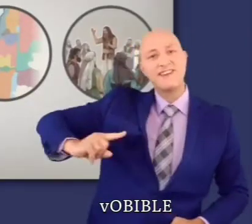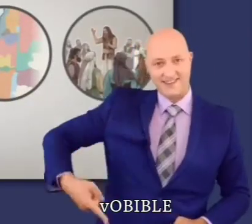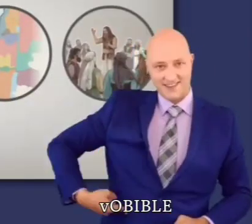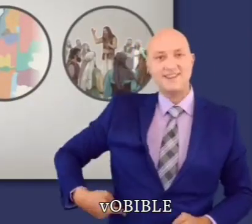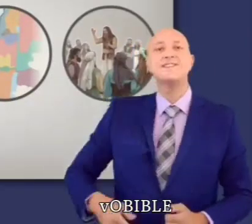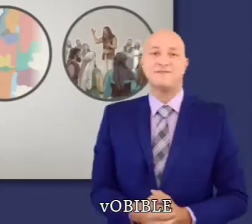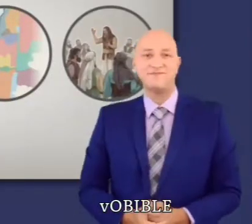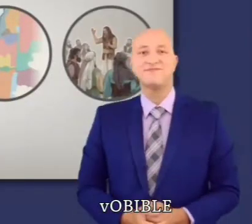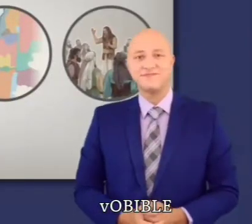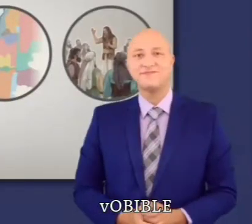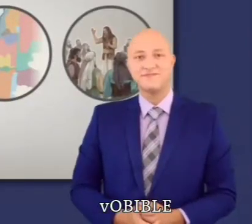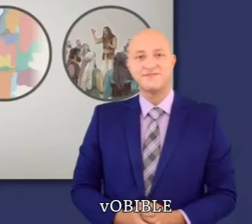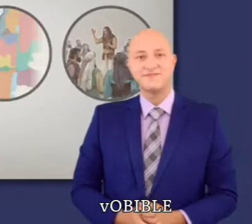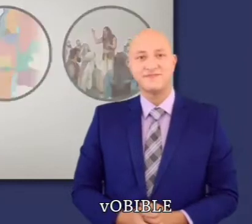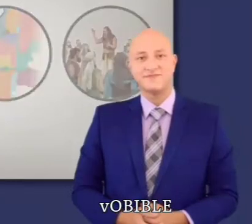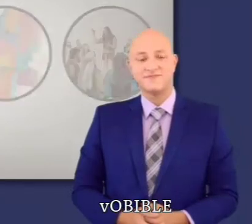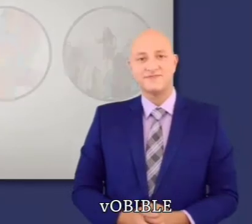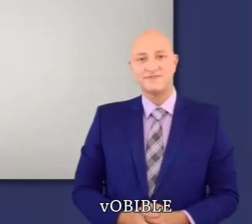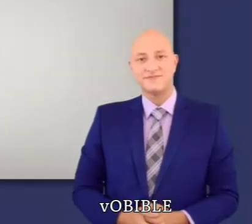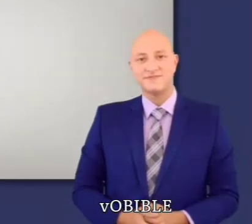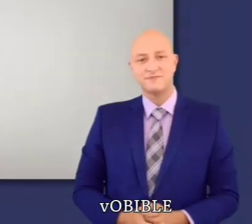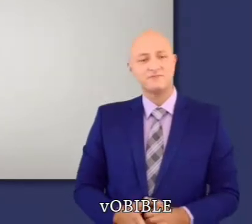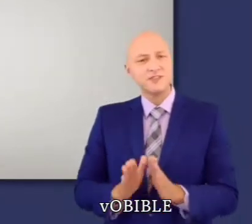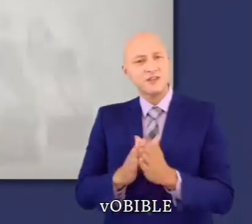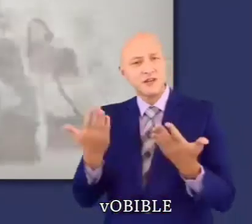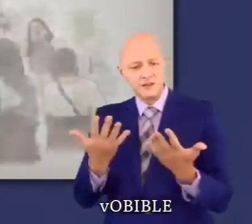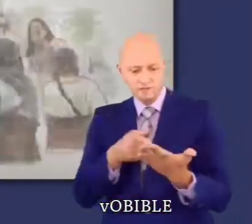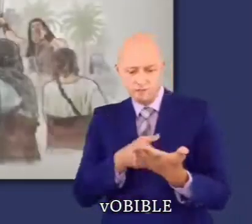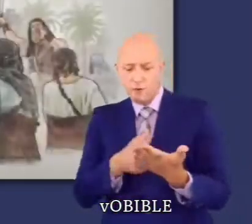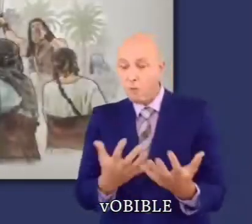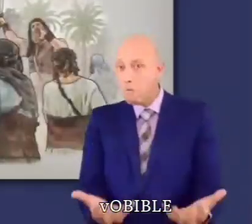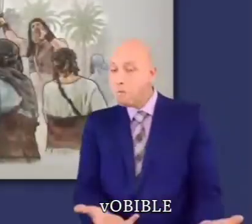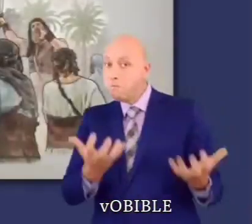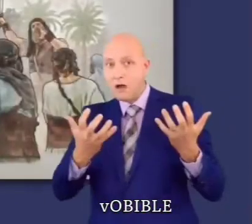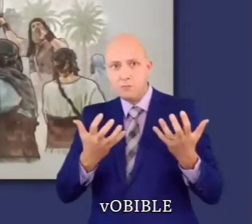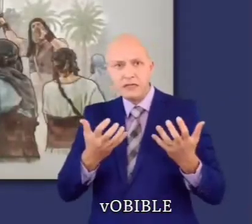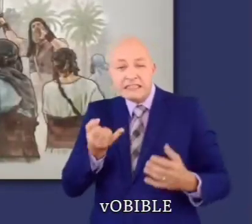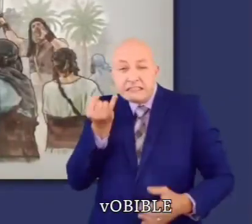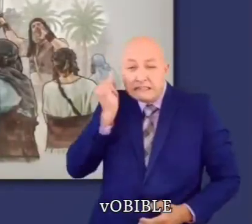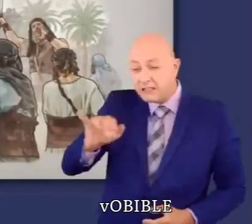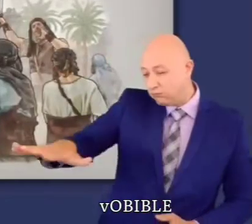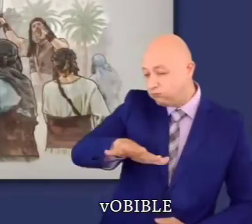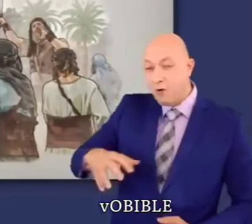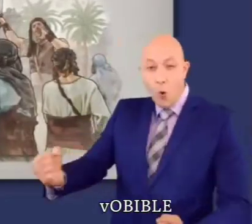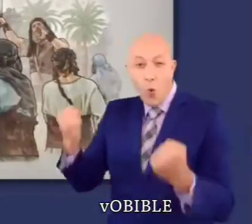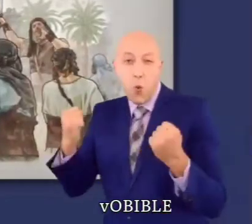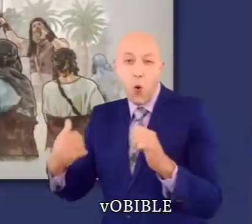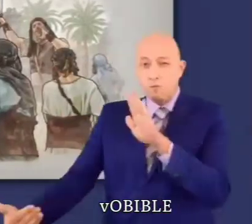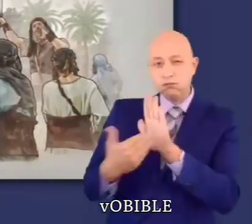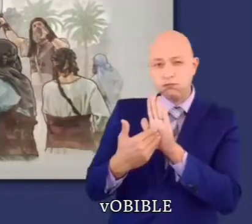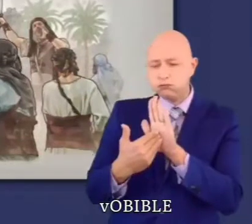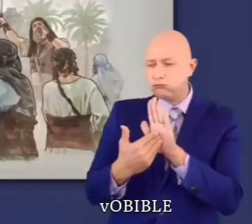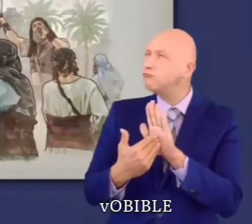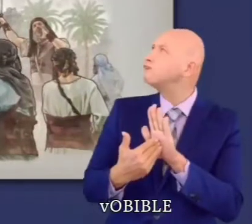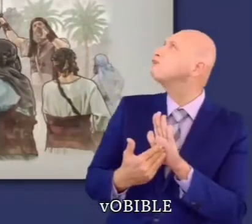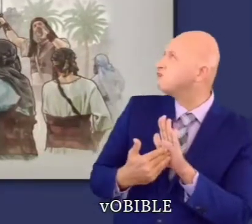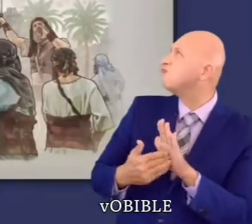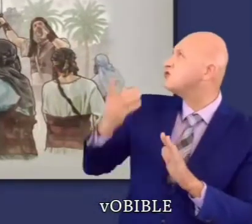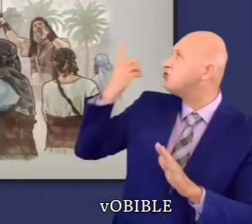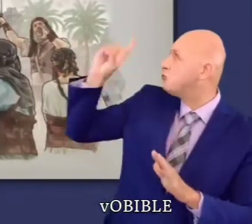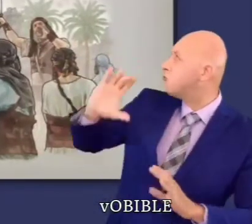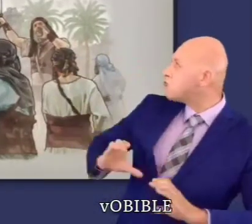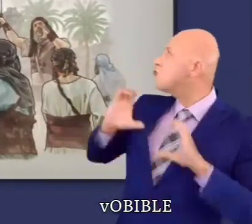4 parties. L'entrée d'Israël en Canaan, la conquête du pays, la répartition du pays entre les